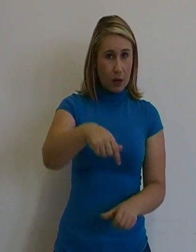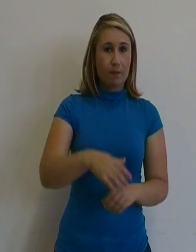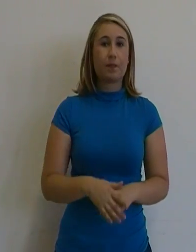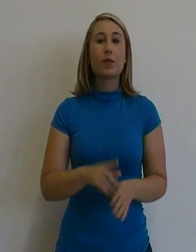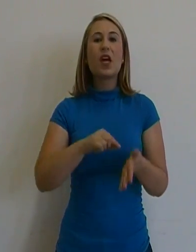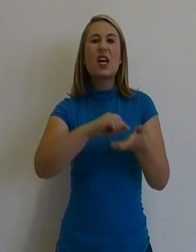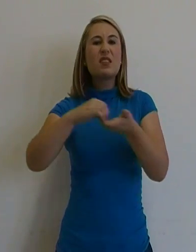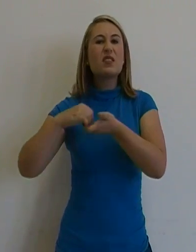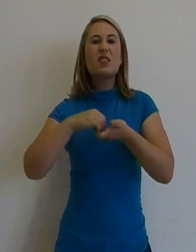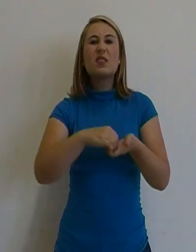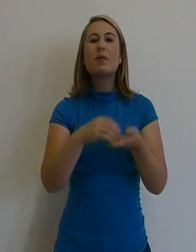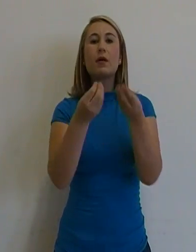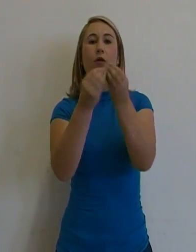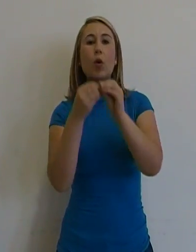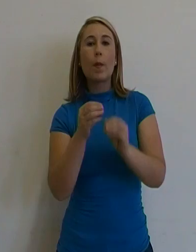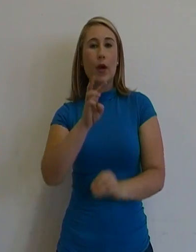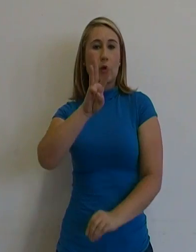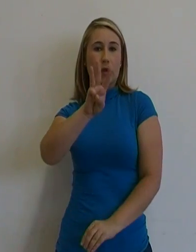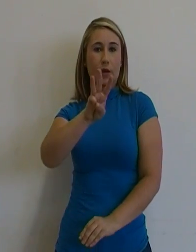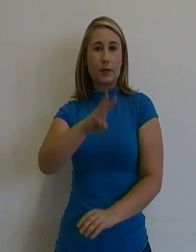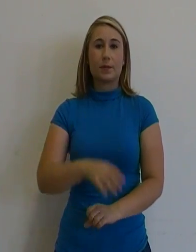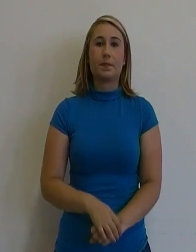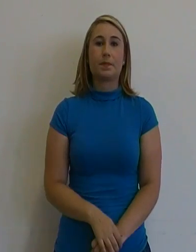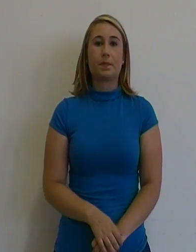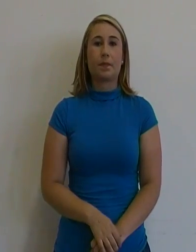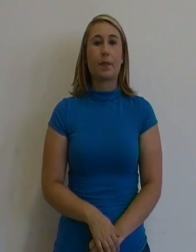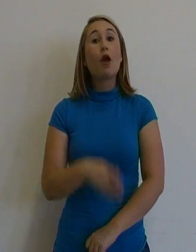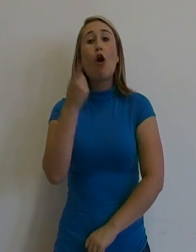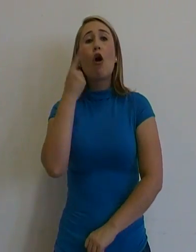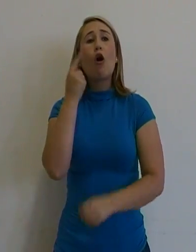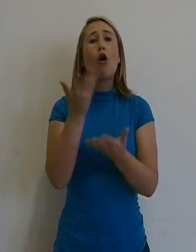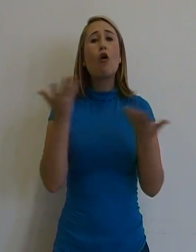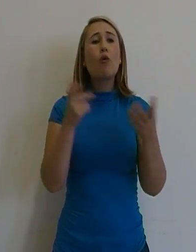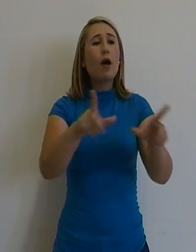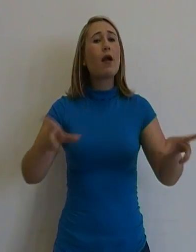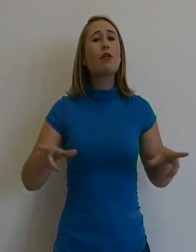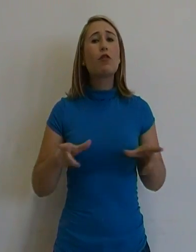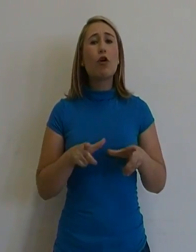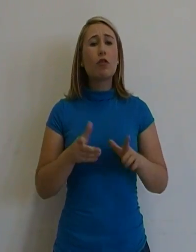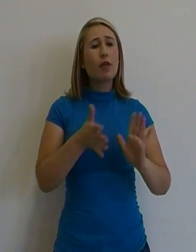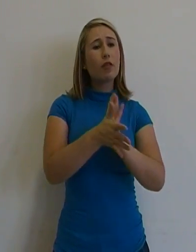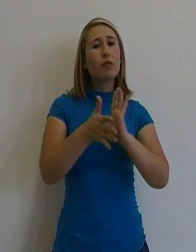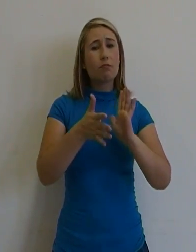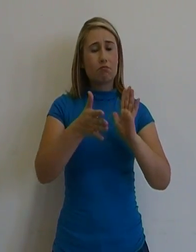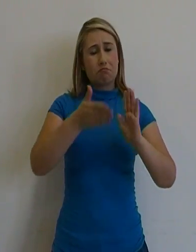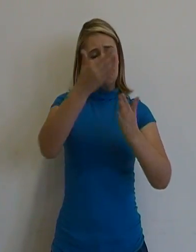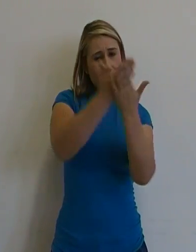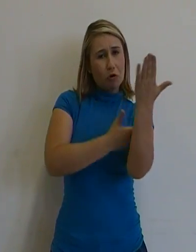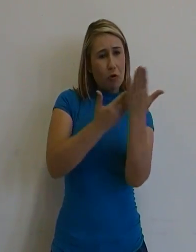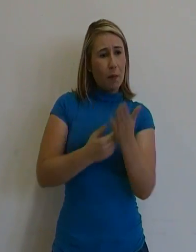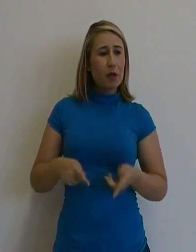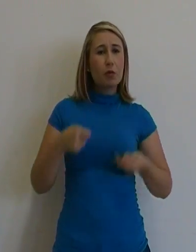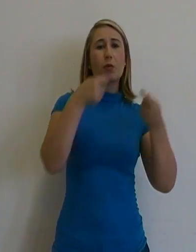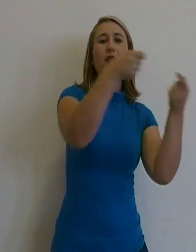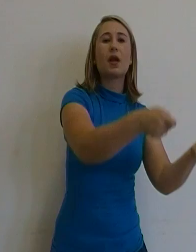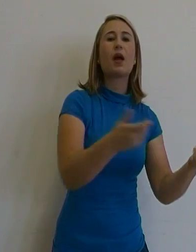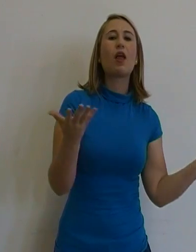3. Puntos y fechas de recepción. Unidad de discapacidad en Belén,